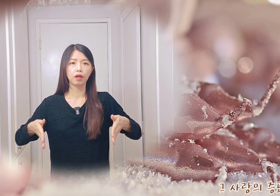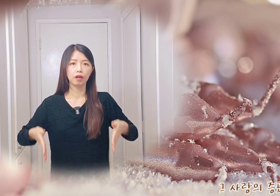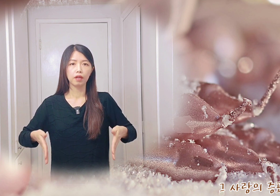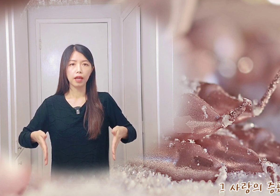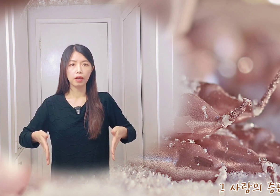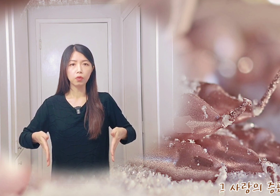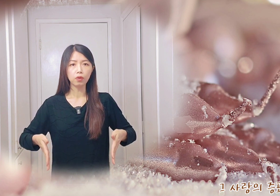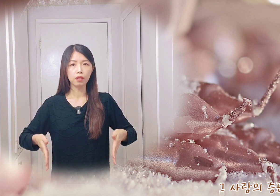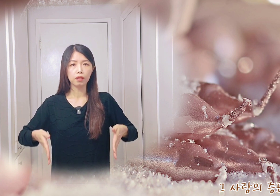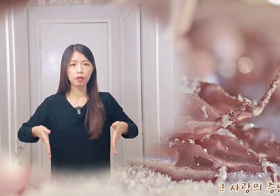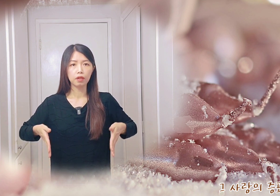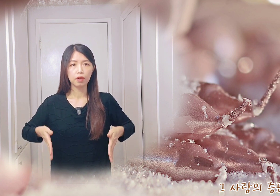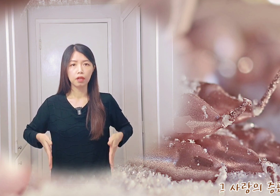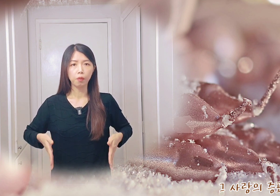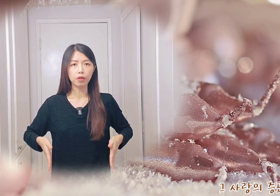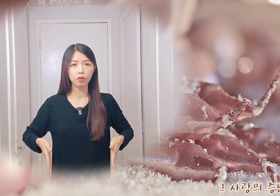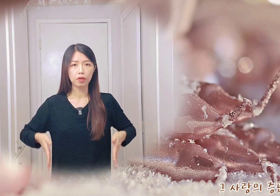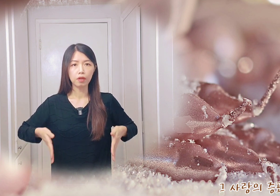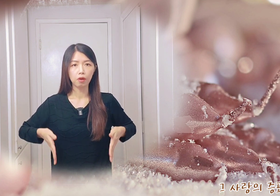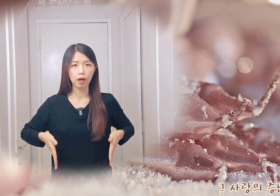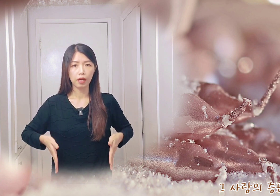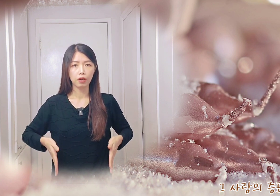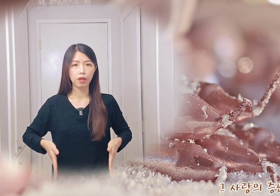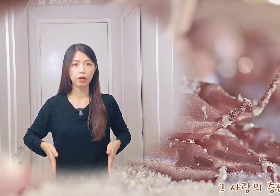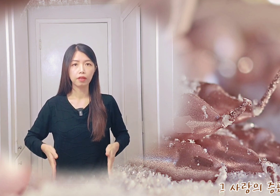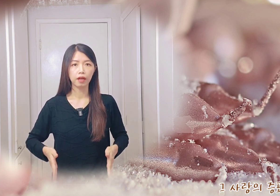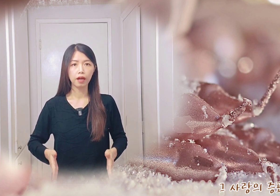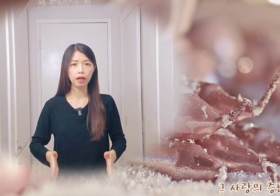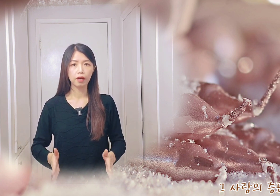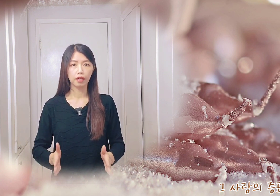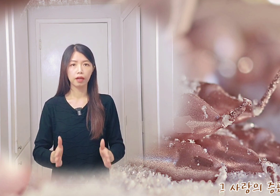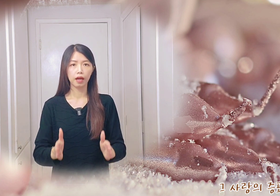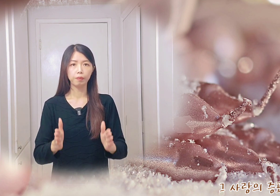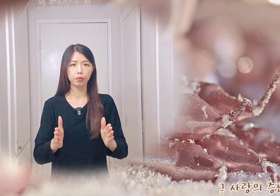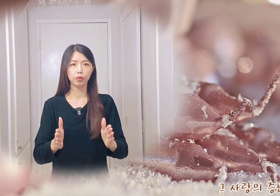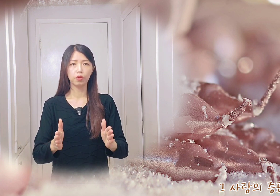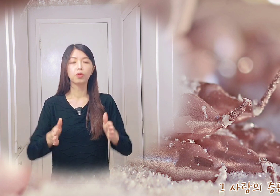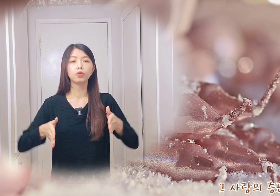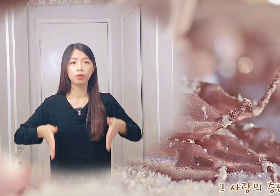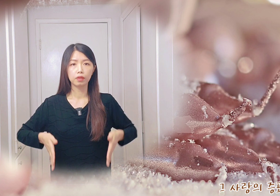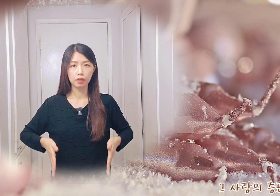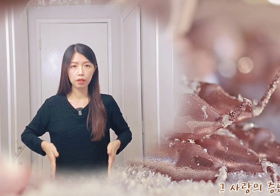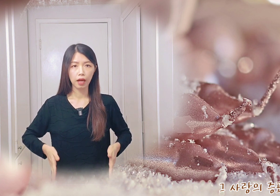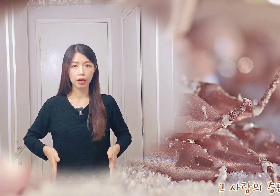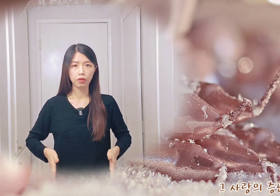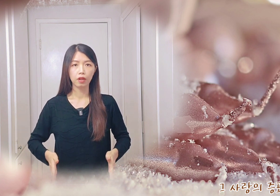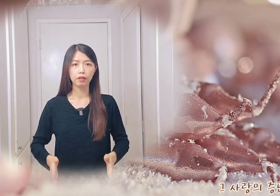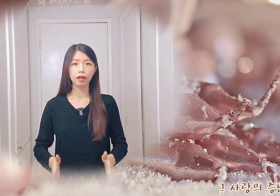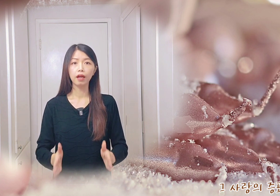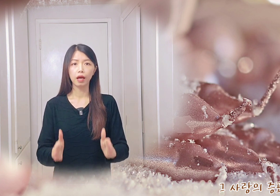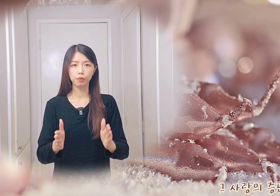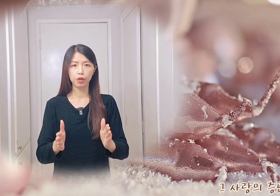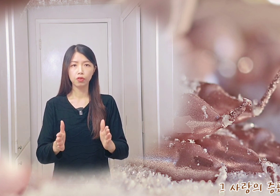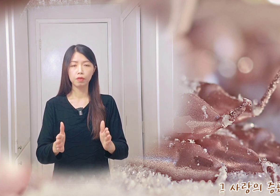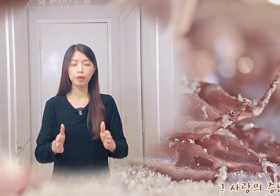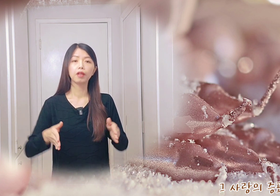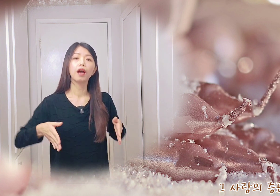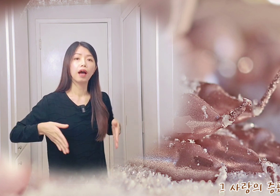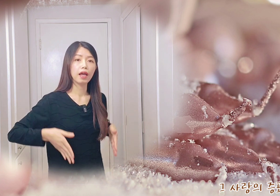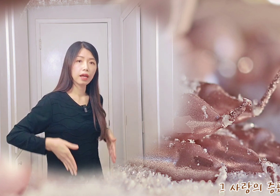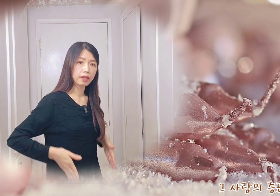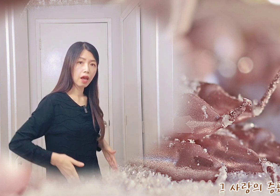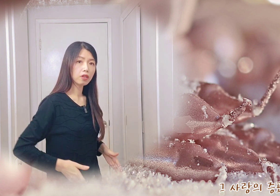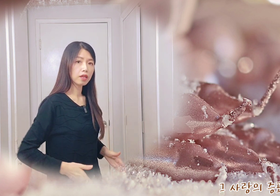수어는요. 양손 끝을 이 옆구리 쪽에서 아래로 내렸다가 앞으로 손끝을 아래로 내렸다가 앞으로